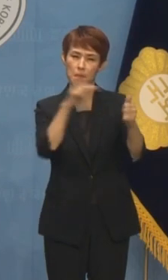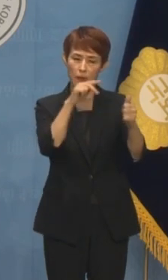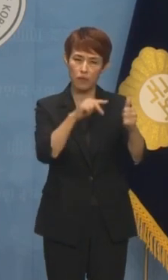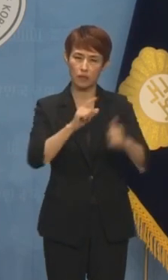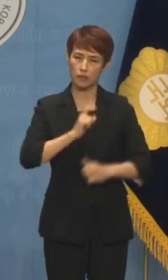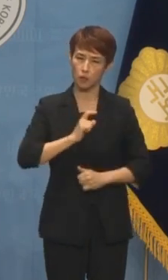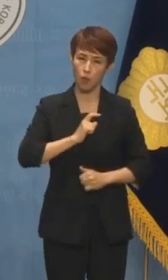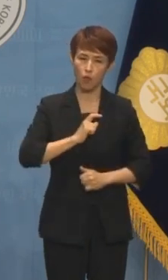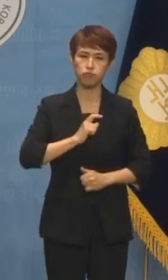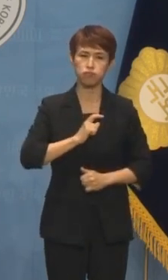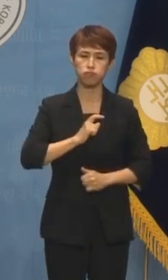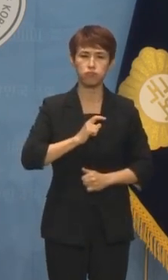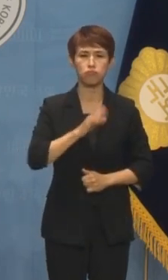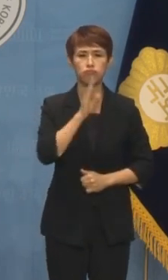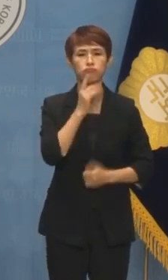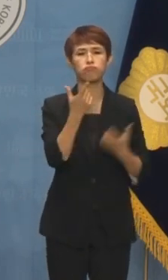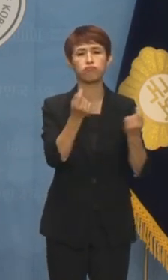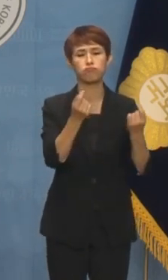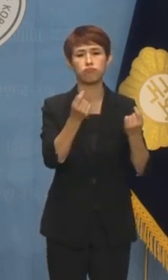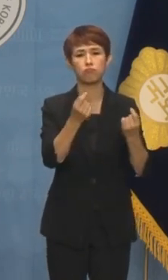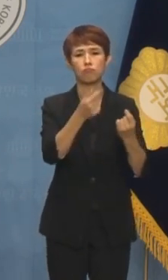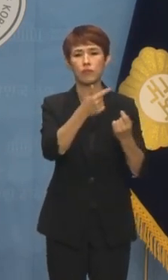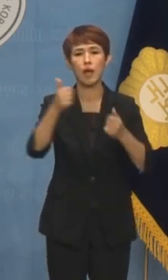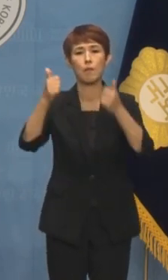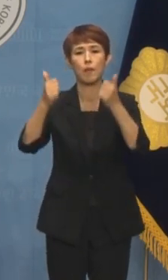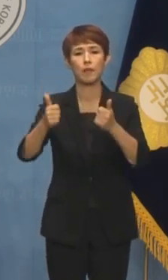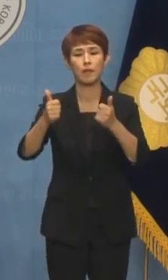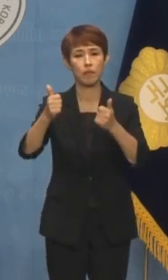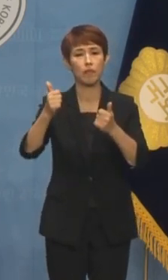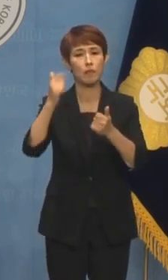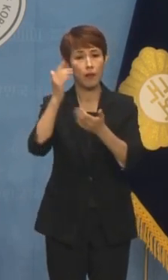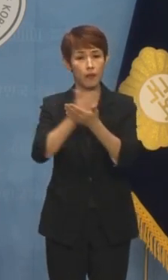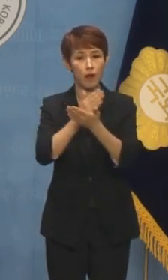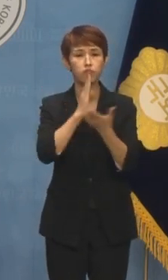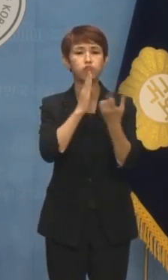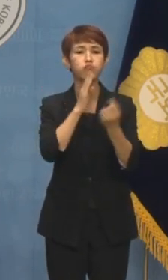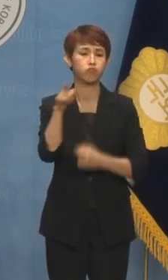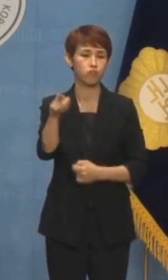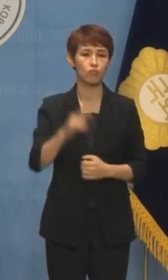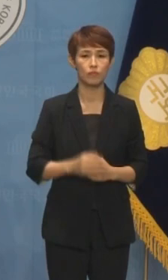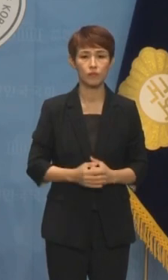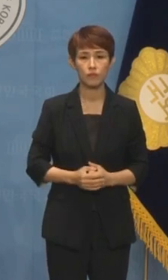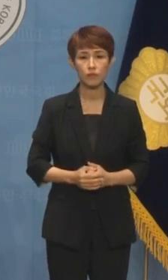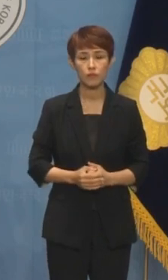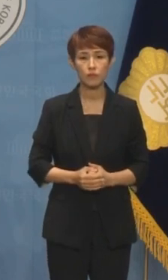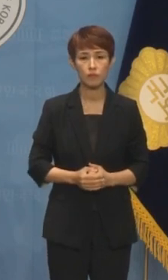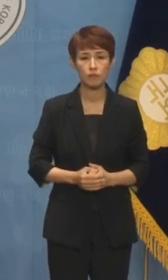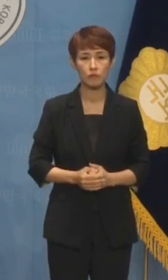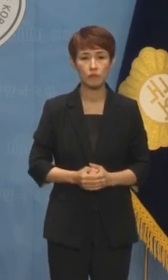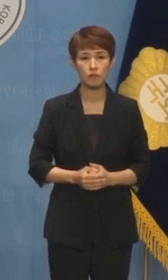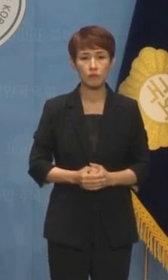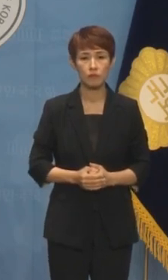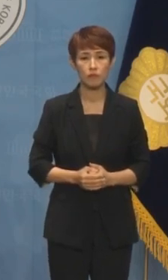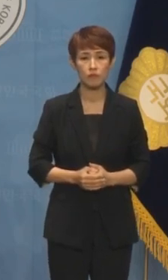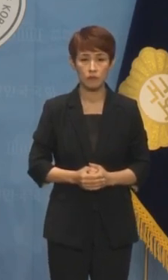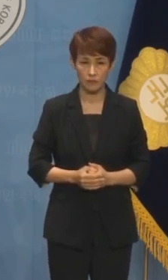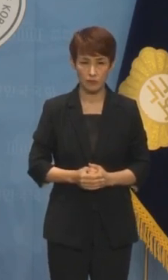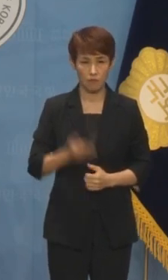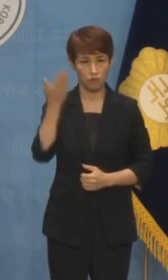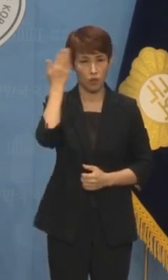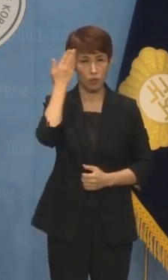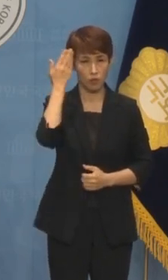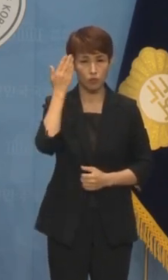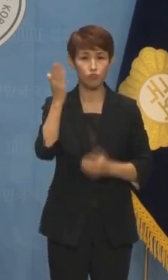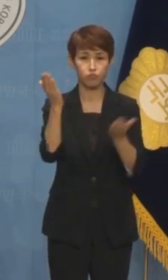제기를 감수해야 한다는 대법원의 판단까지도 근거로 삼았습니다. 누가 보더라도